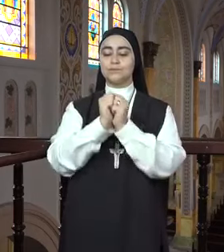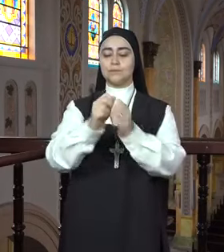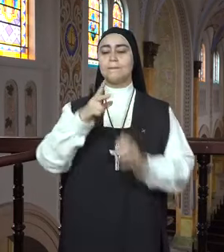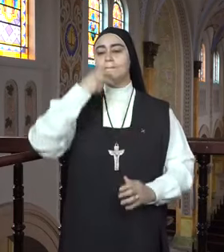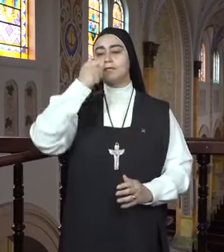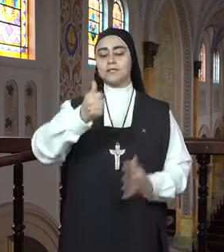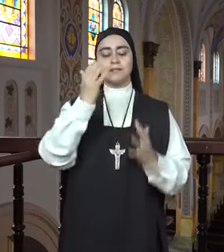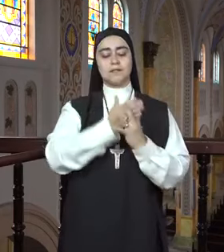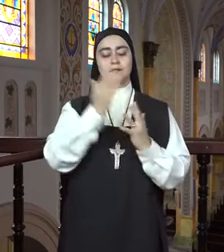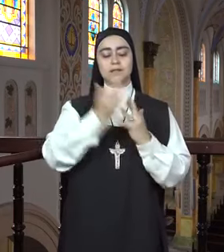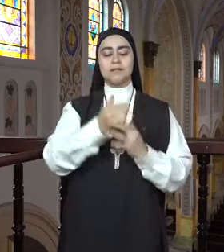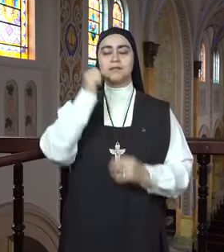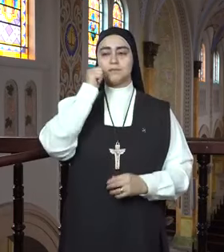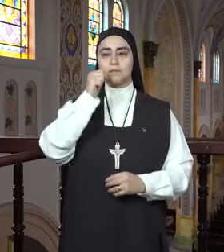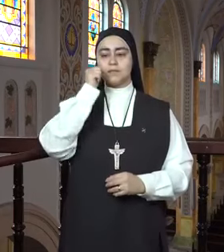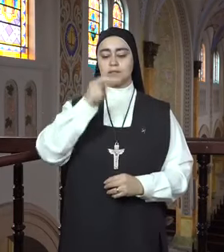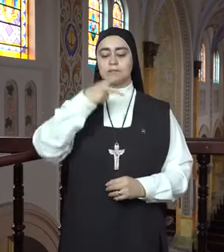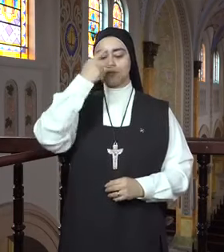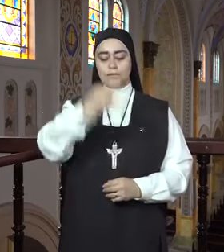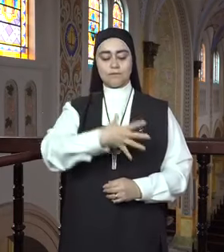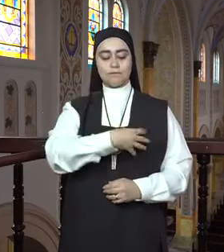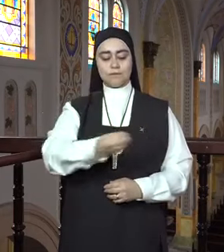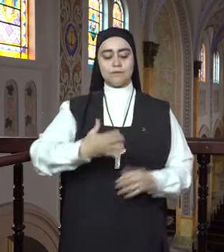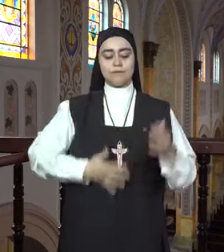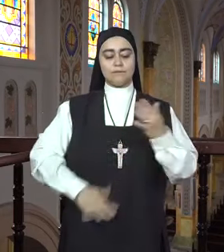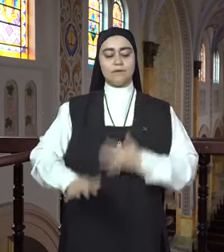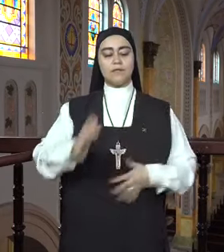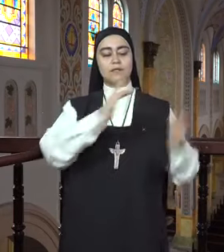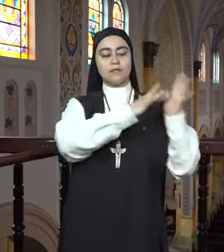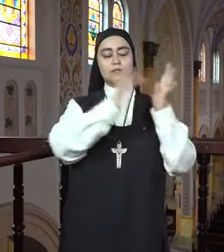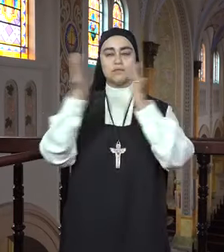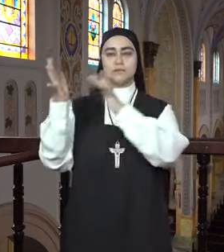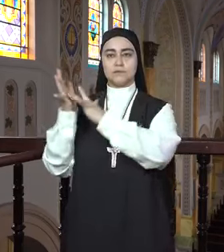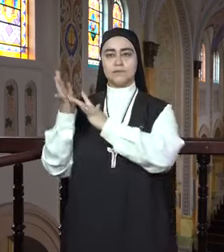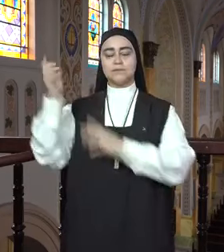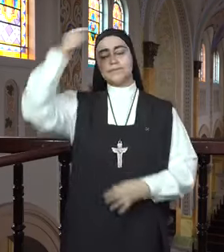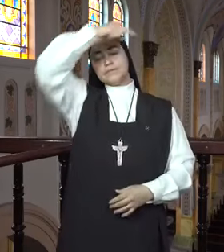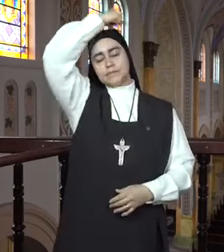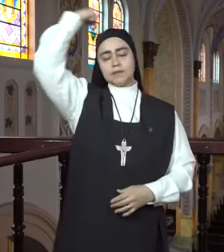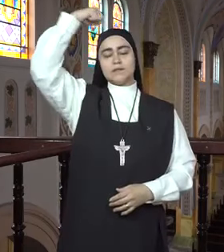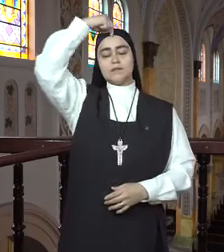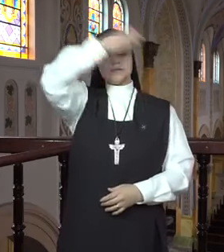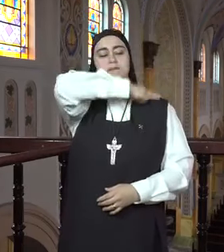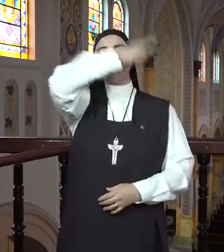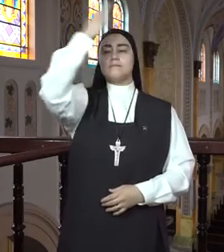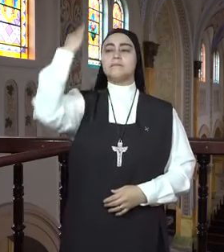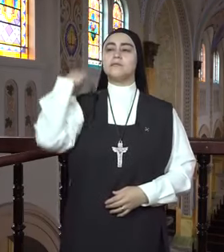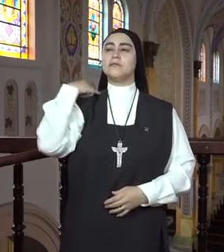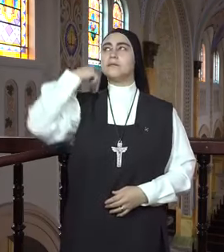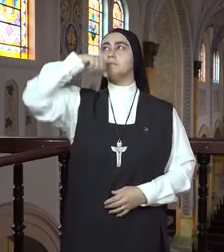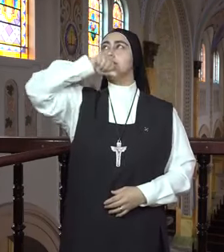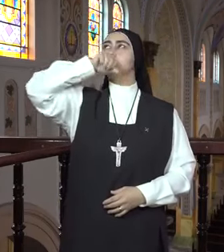vós entre as mulheres, e bendito é o fruto do vosso ventre, Jesus. Santa Maria, Mãe de